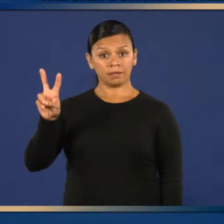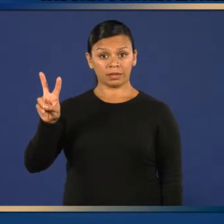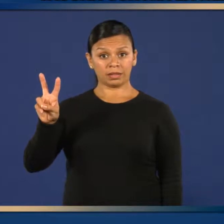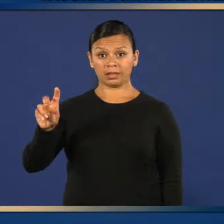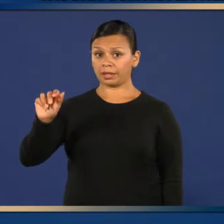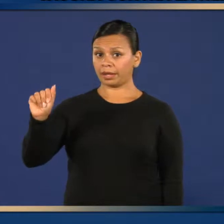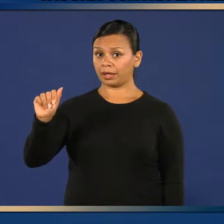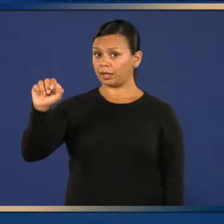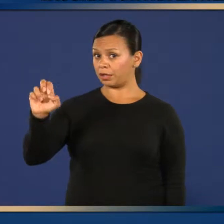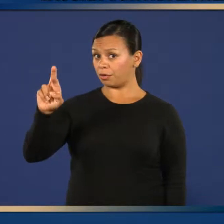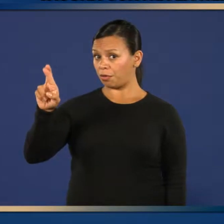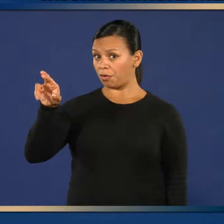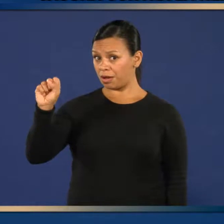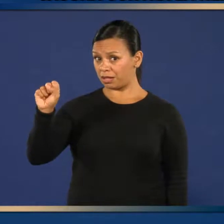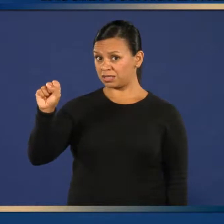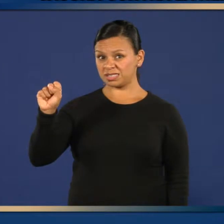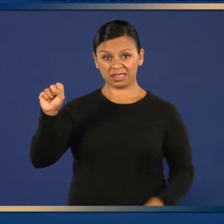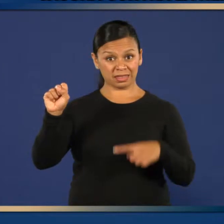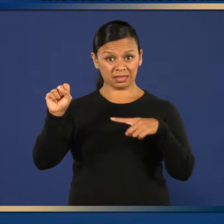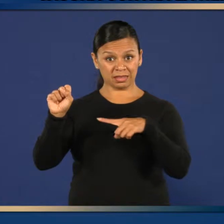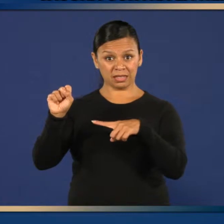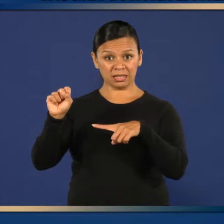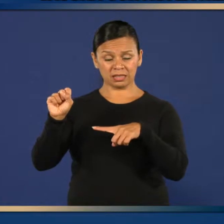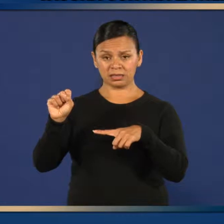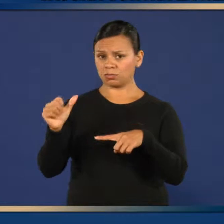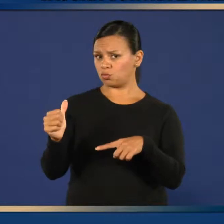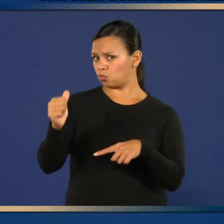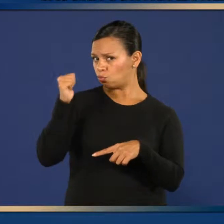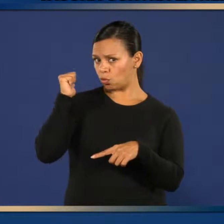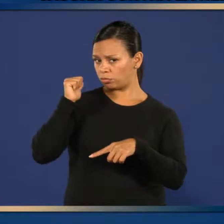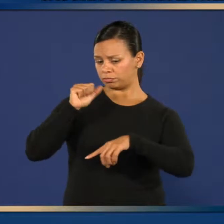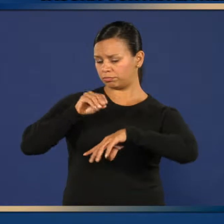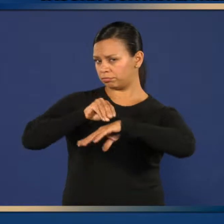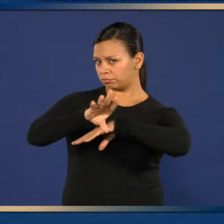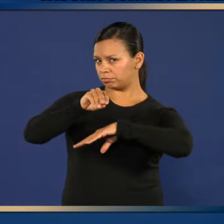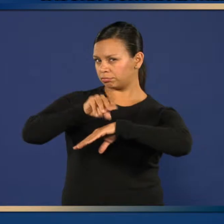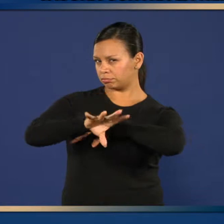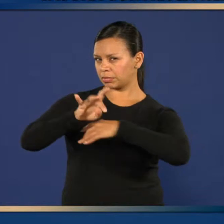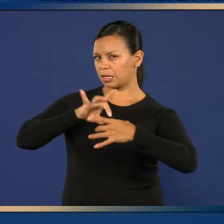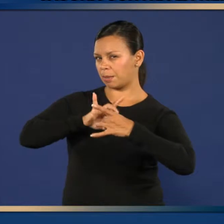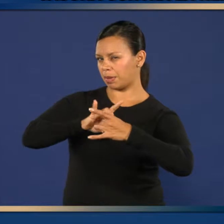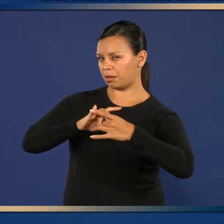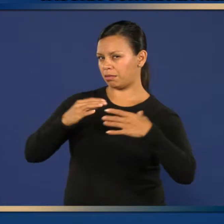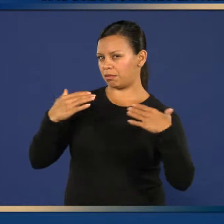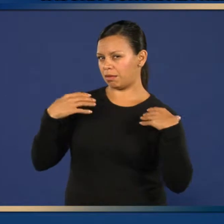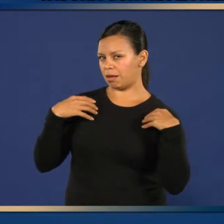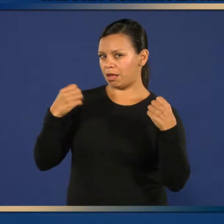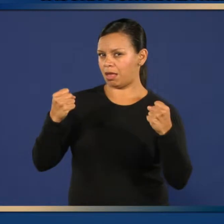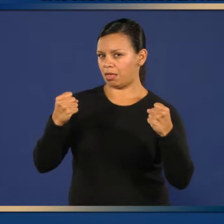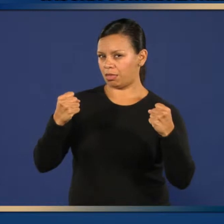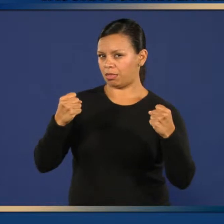v rs no proporciona asesoramiento médico